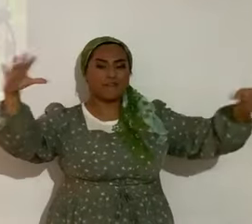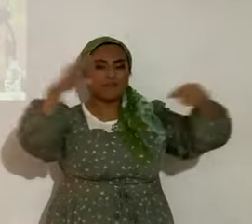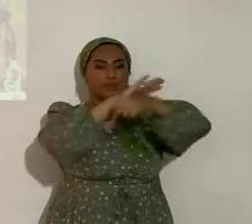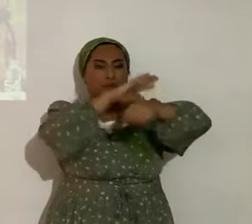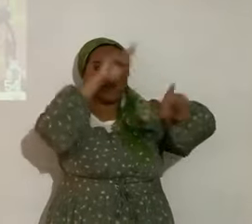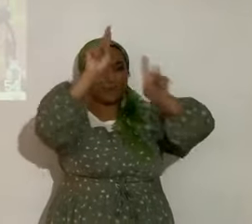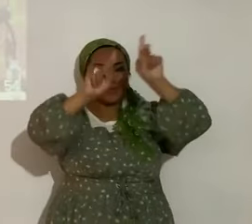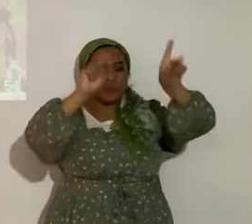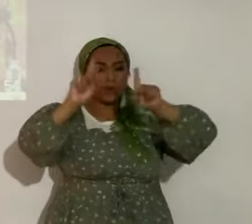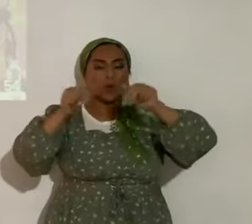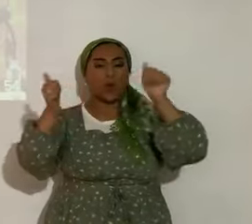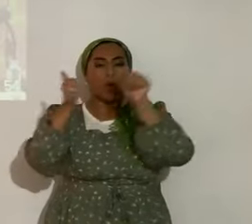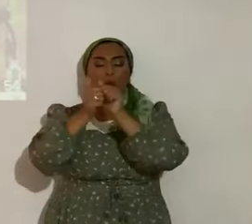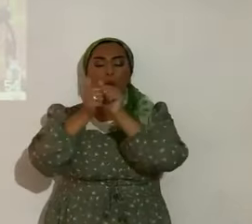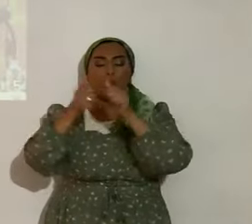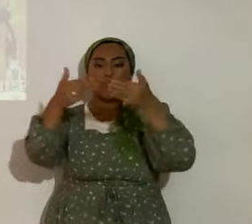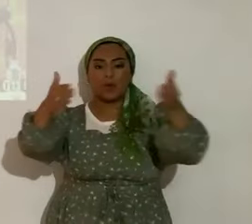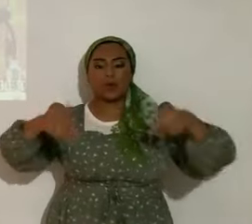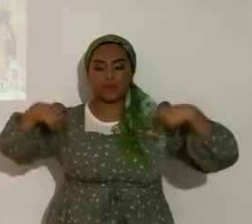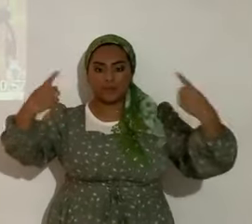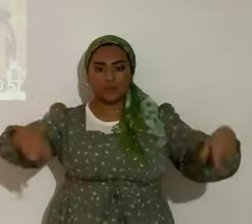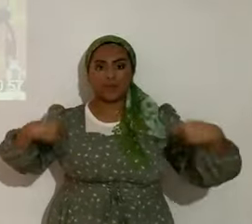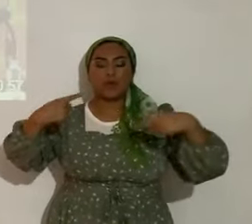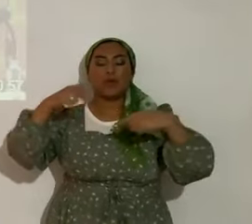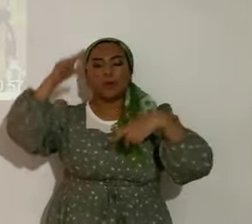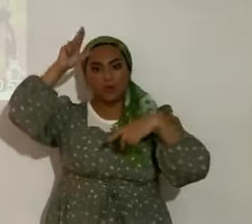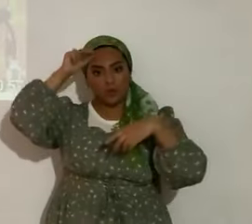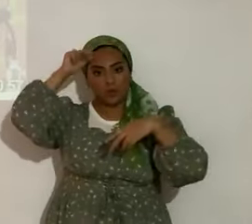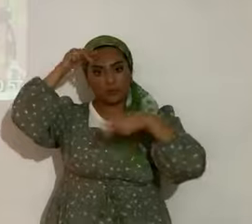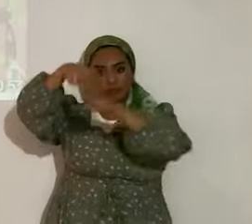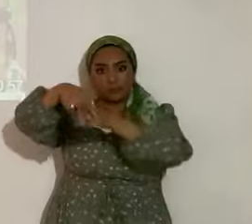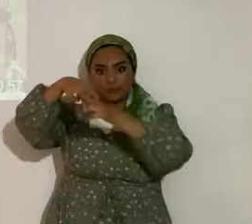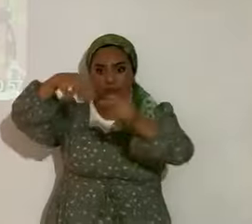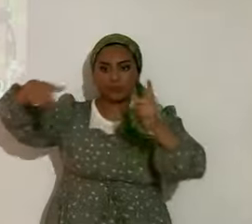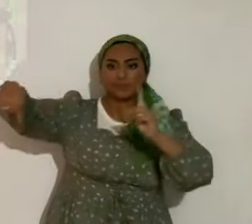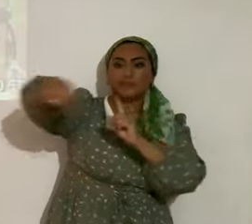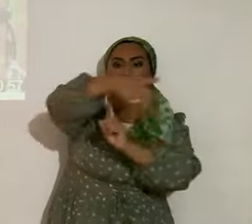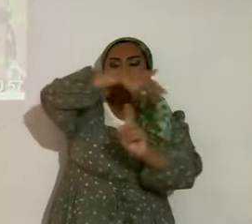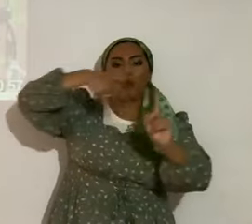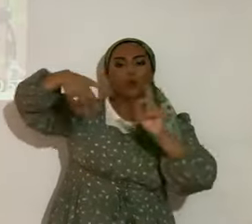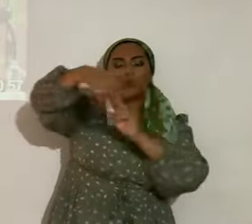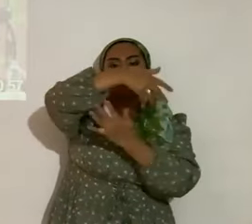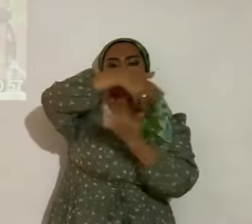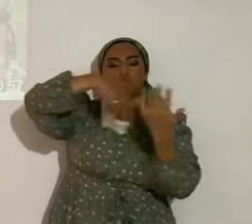de a caballo y de carros de fuego alrededor de Eliseo. Esa es tener